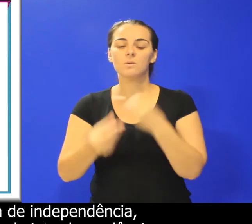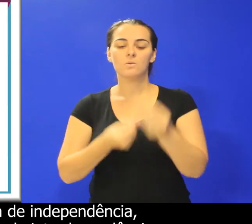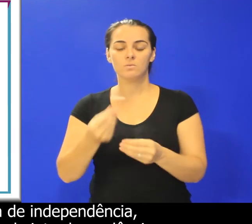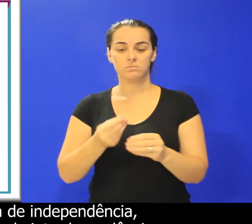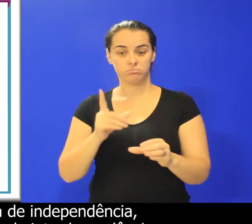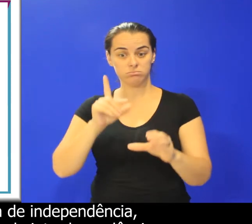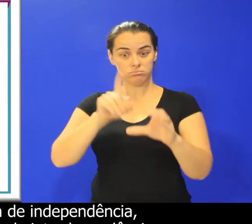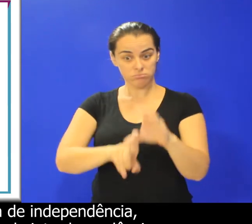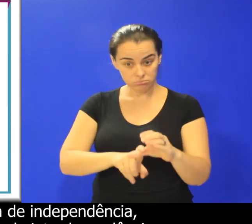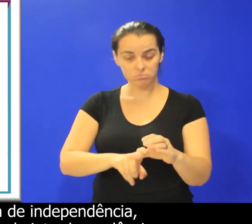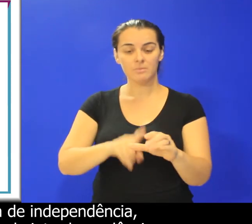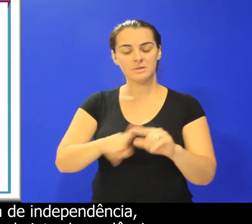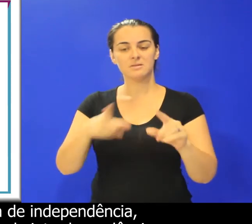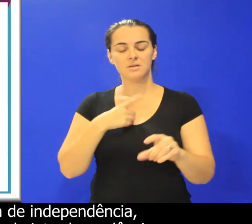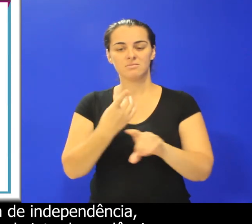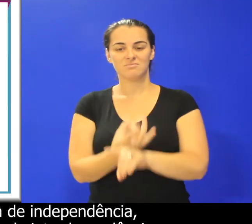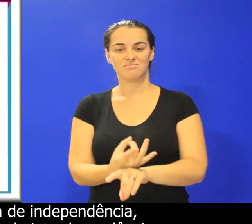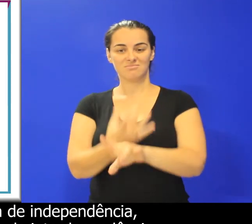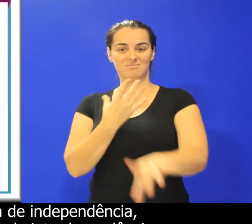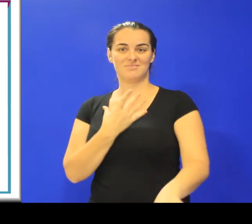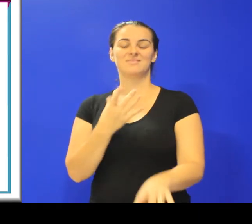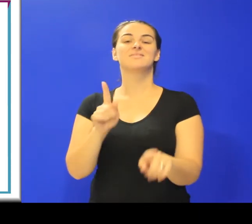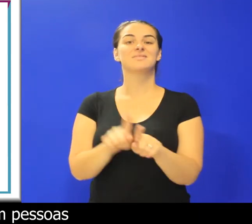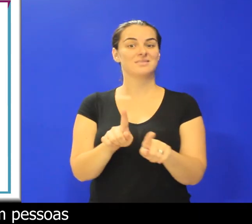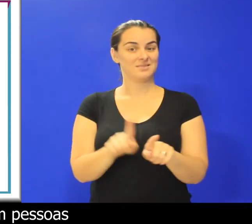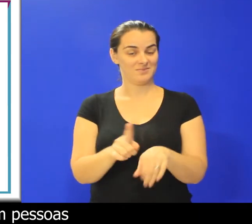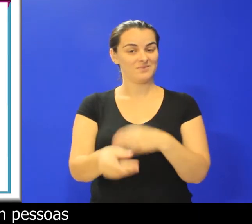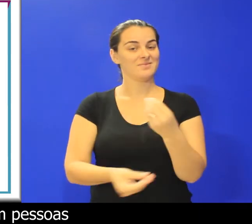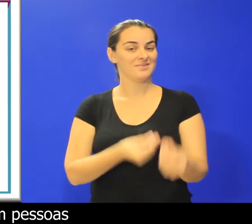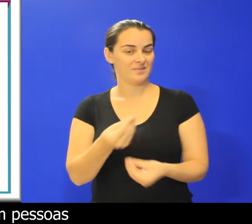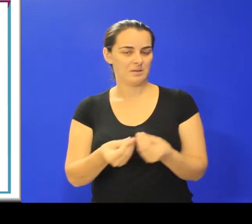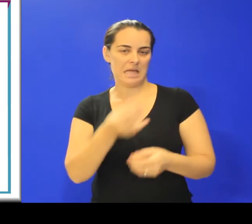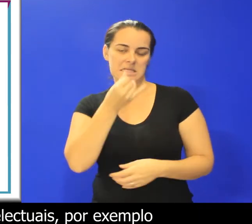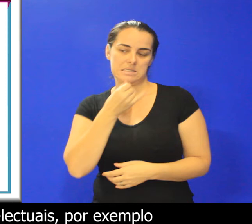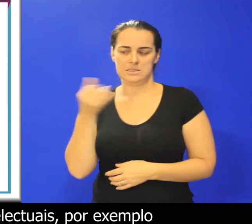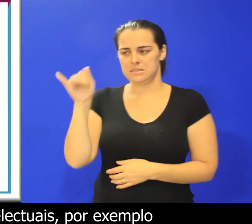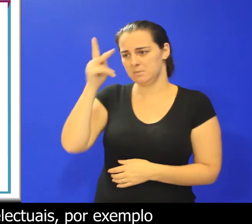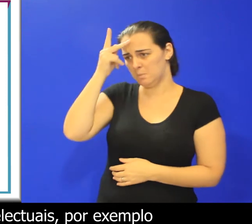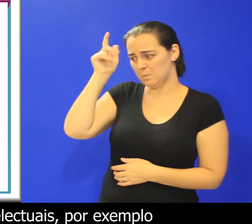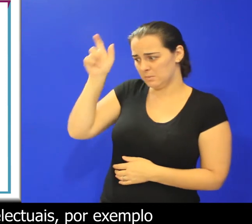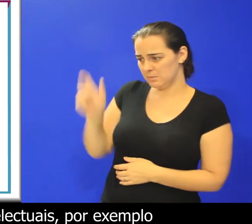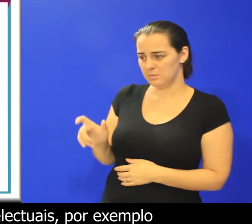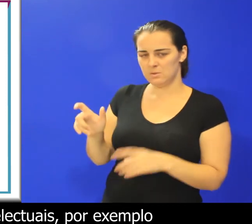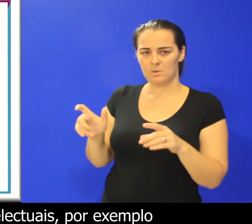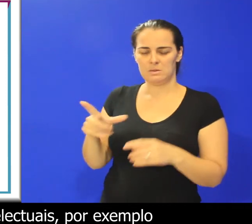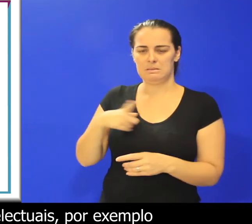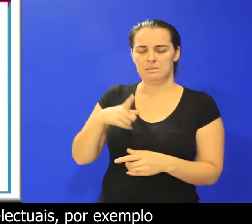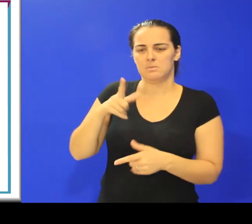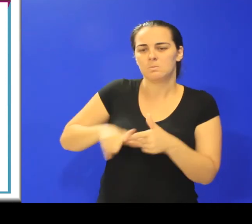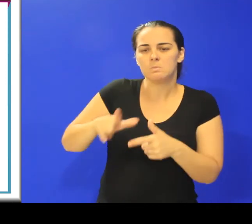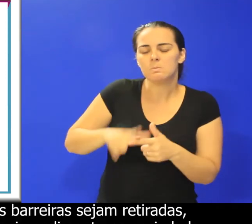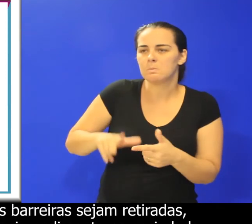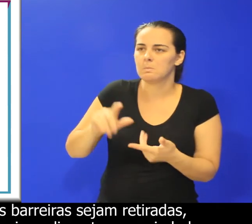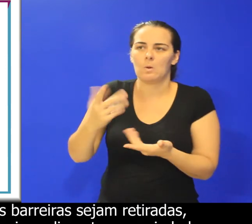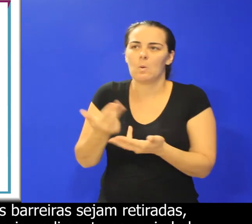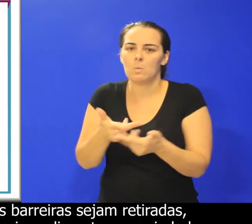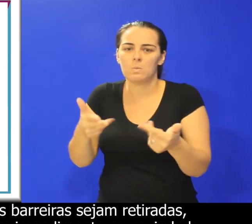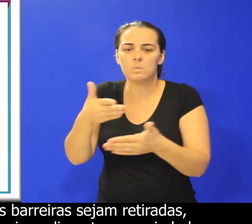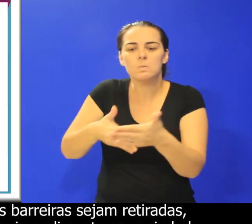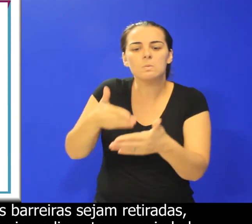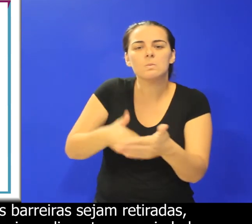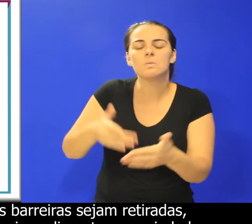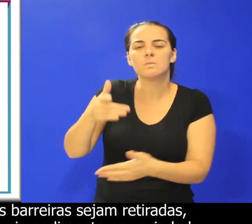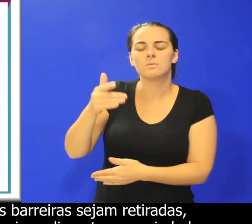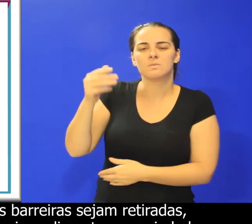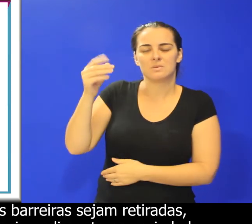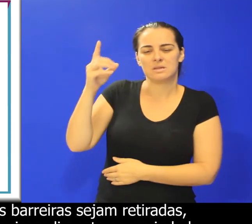é proposta a noção de interdependência. Existem pessoas, com restrições intelectuais, por exemplo, que não importa